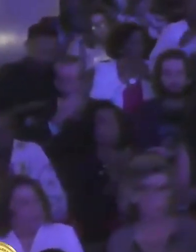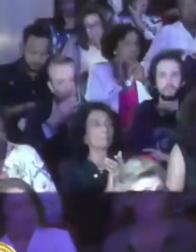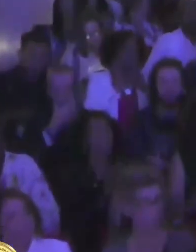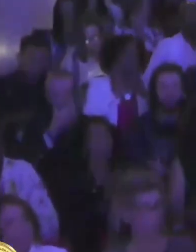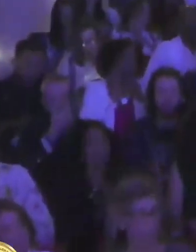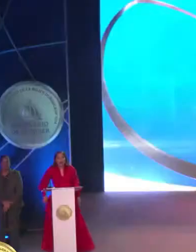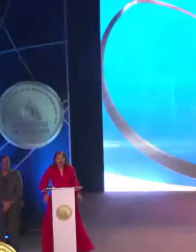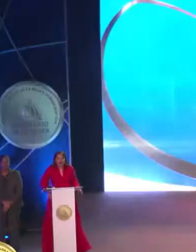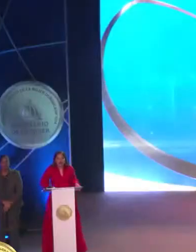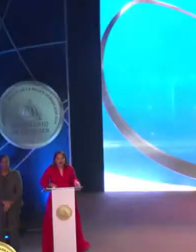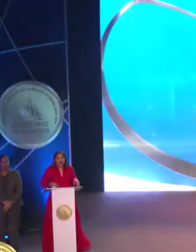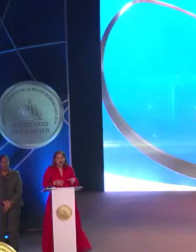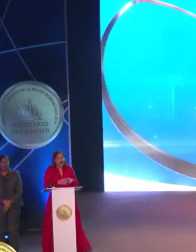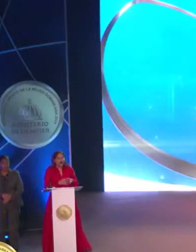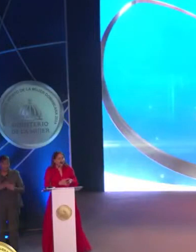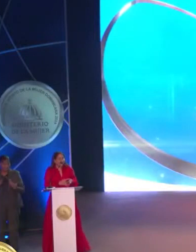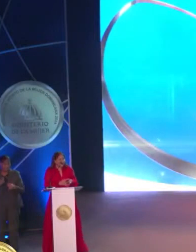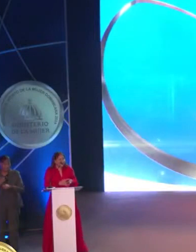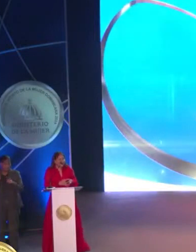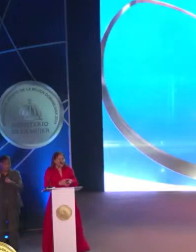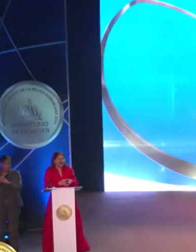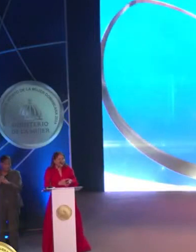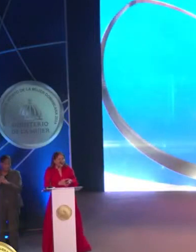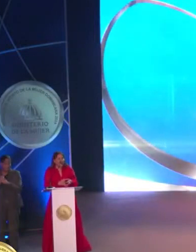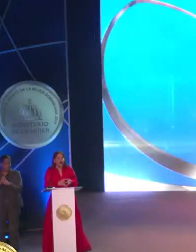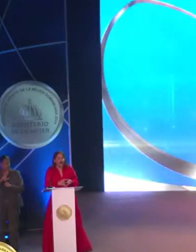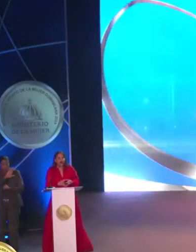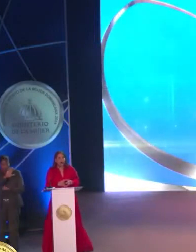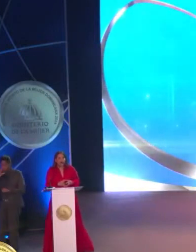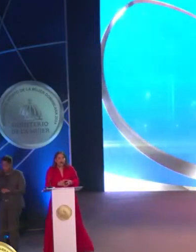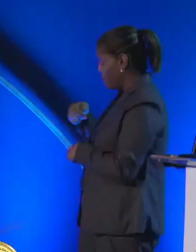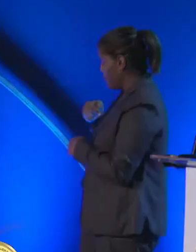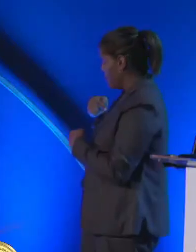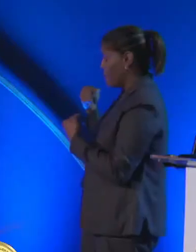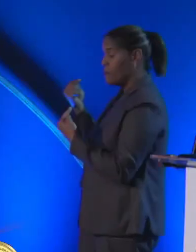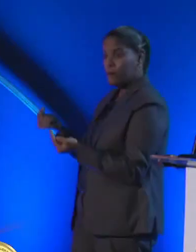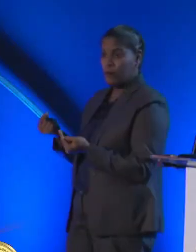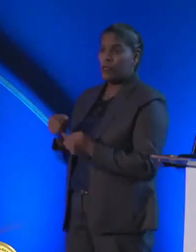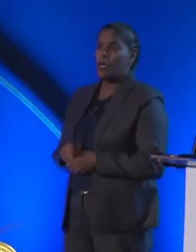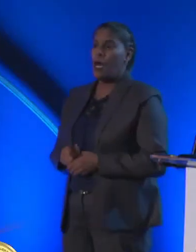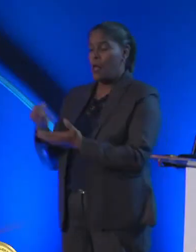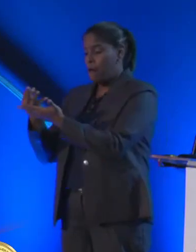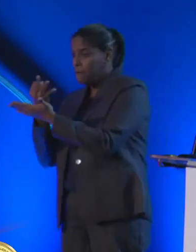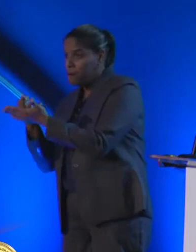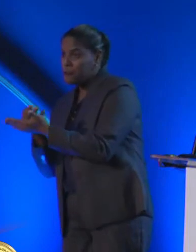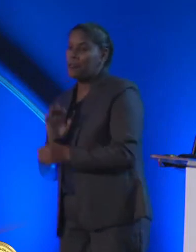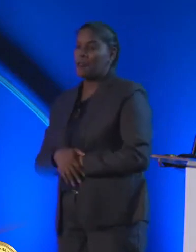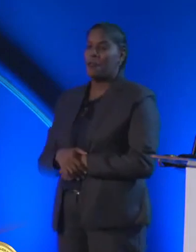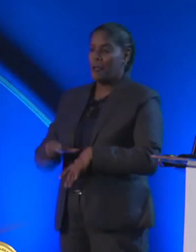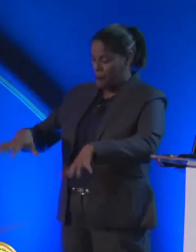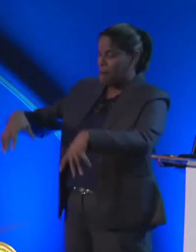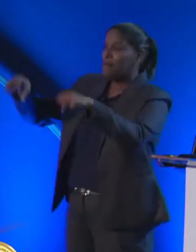aplauso este año reconocemos su trayectoria en el sector Financiero en